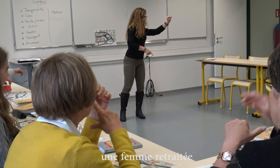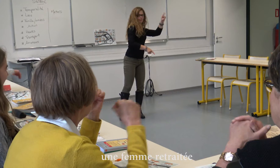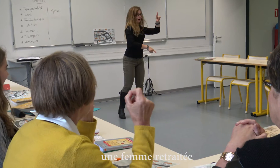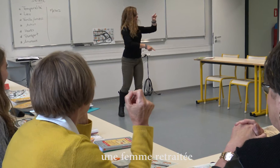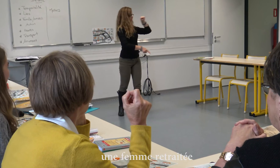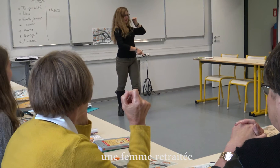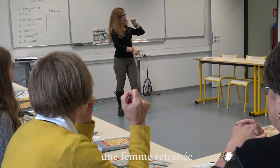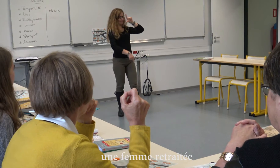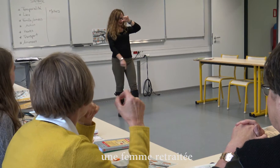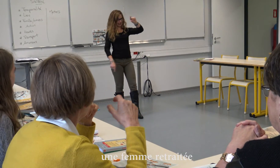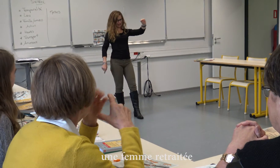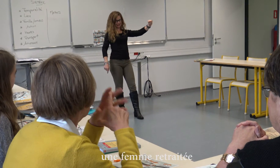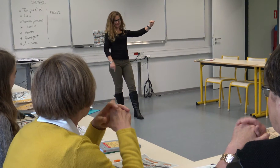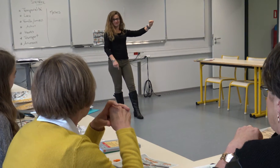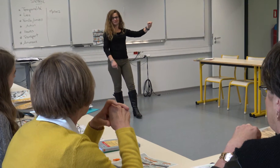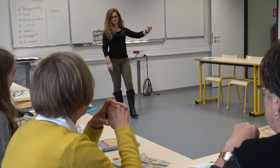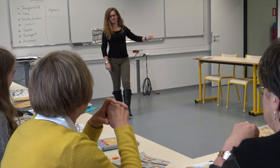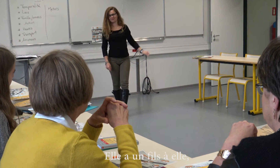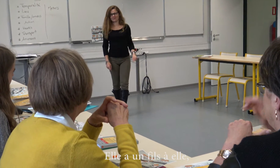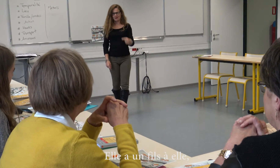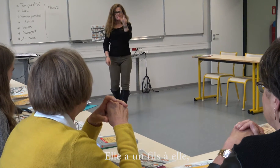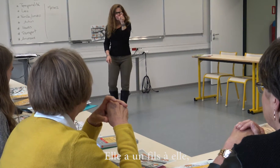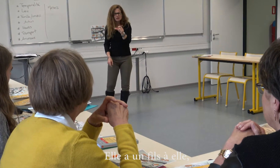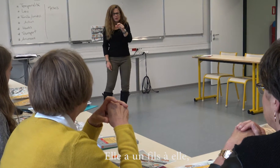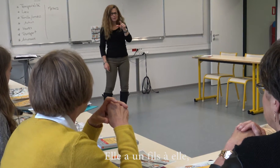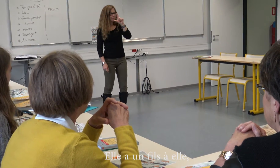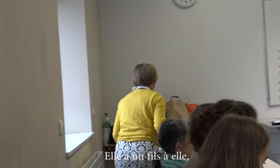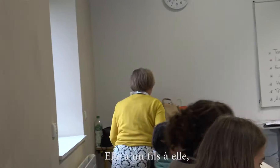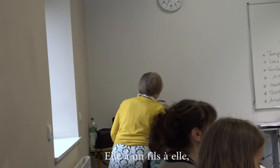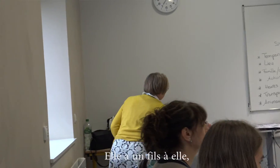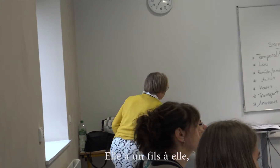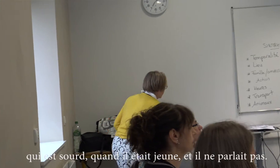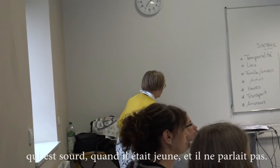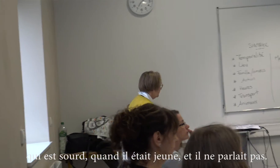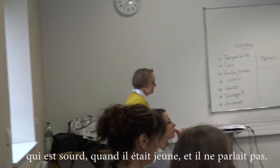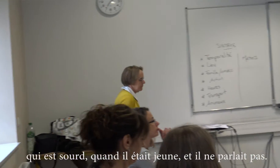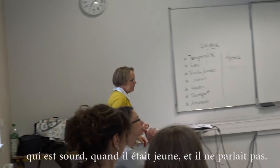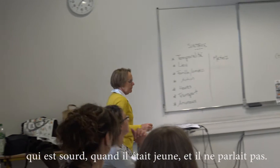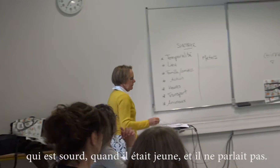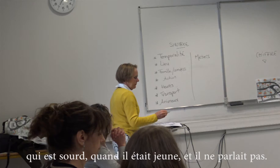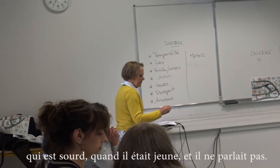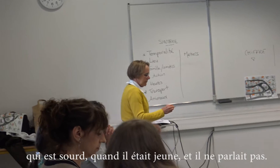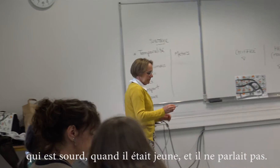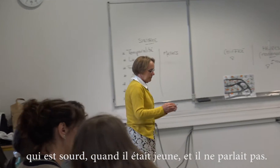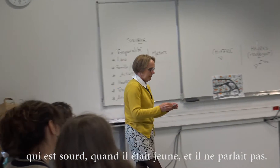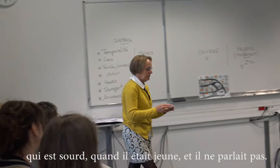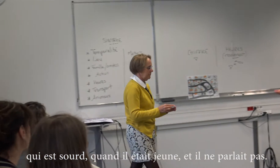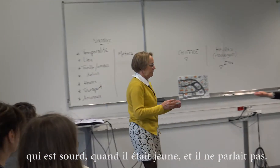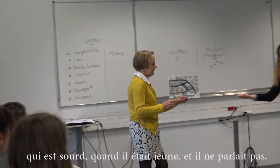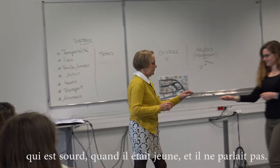apparemment, retraitées à un fils, ah oui, à elle, qui est sûr, quand elle était jeune, et oui, il ne